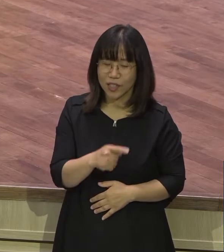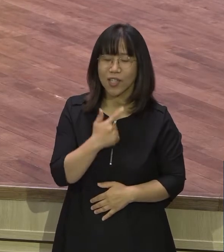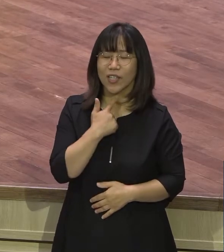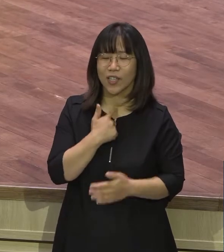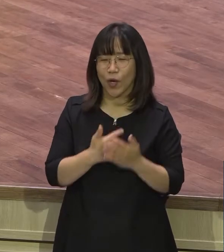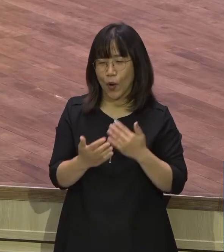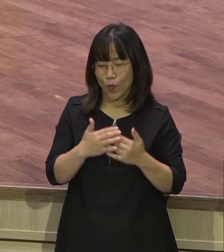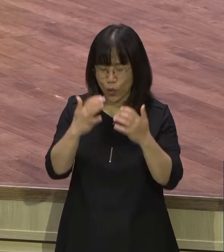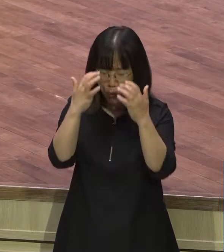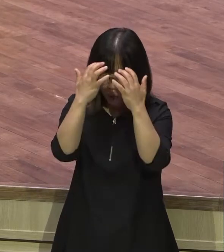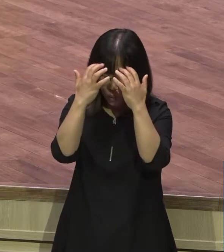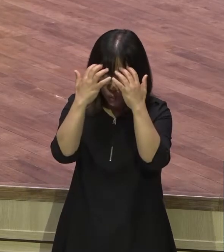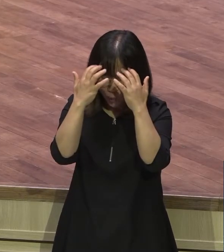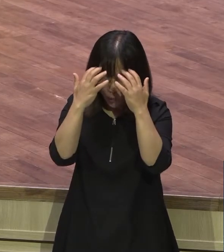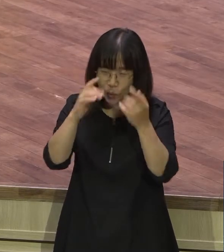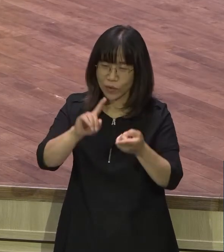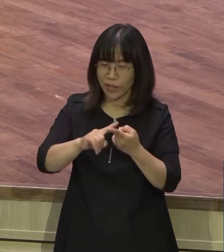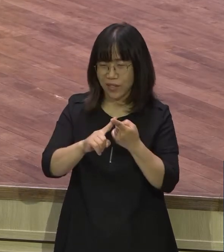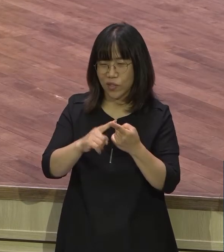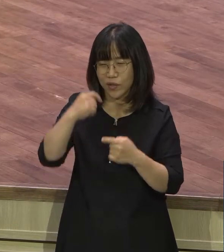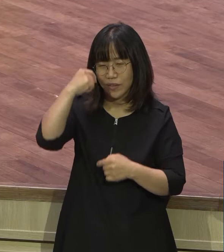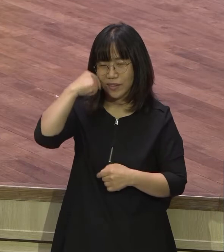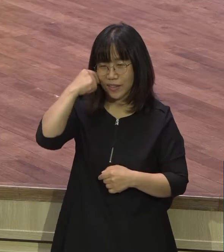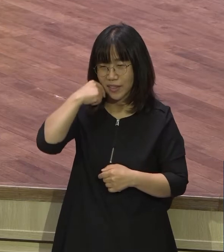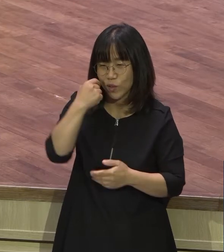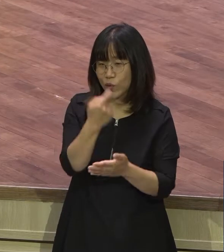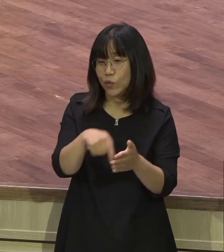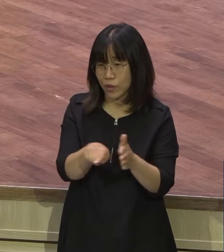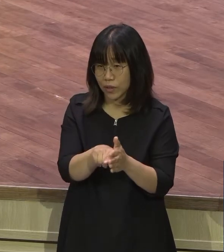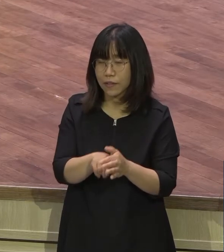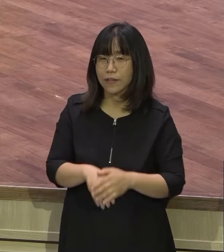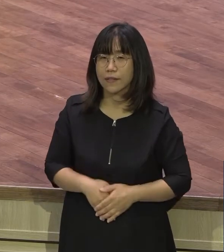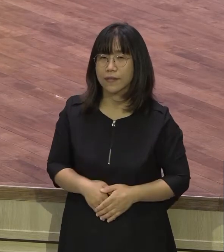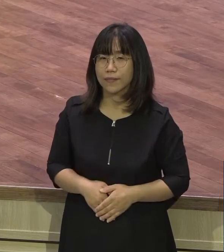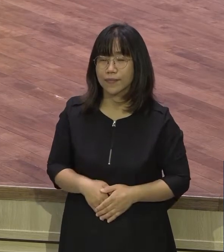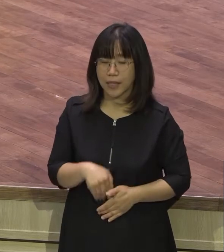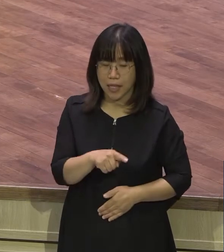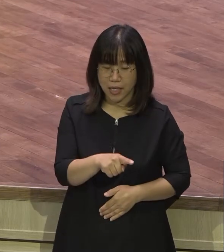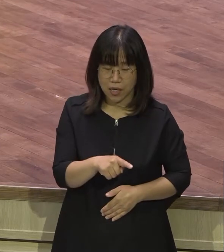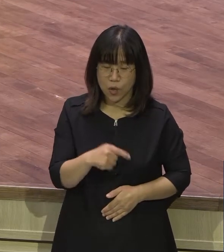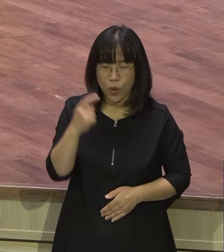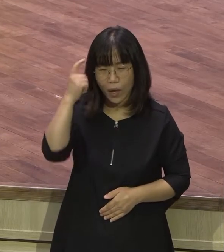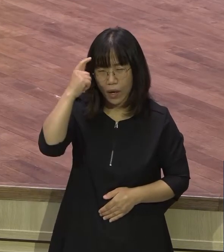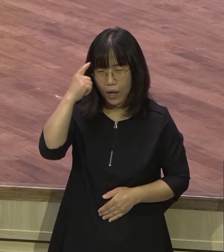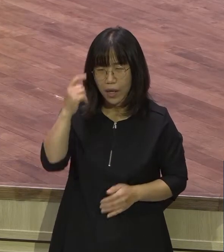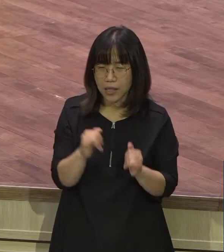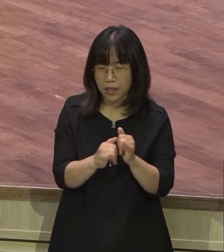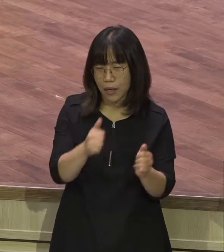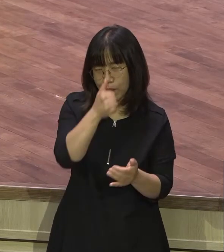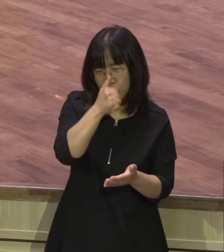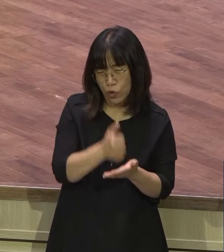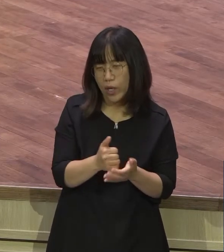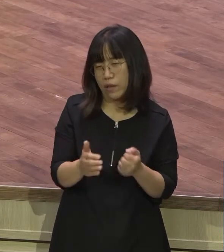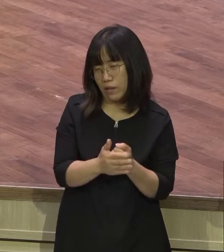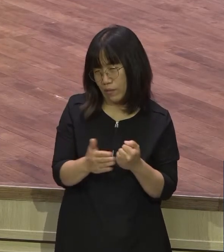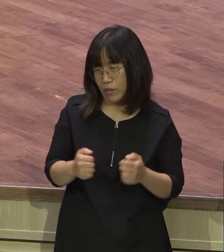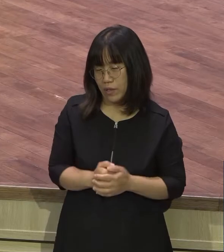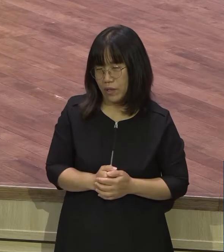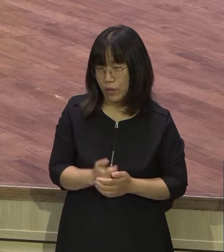고통을 상징하는 겁니다 무교절이 그리고 이런 고통은 죄로 인한 것이었어요 전통적으로 누룩은